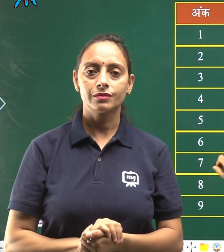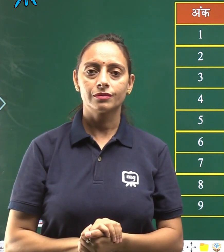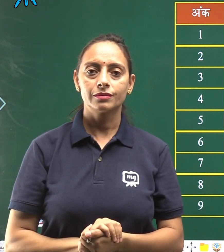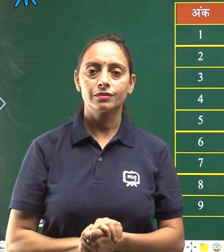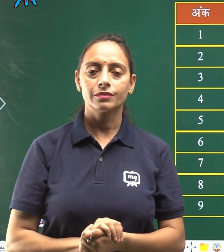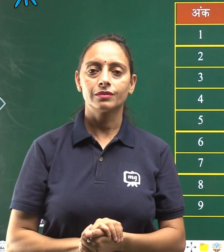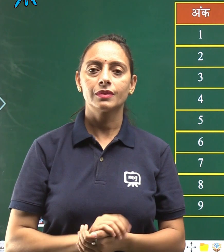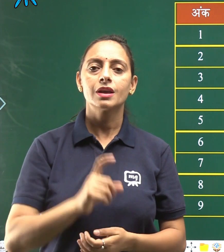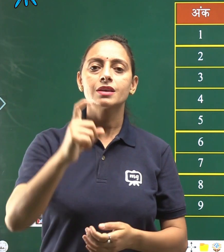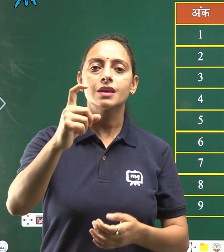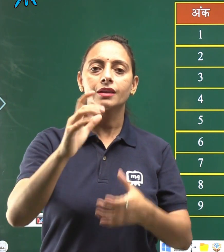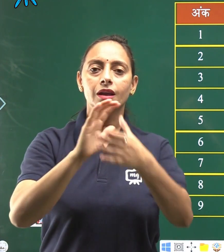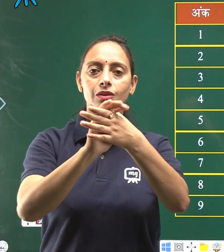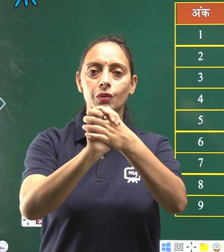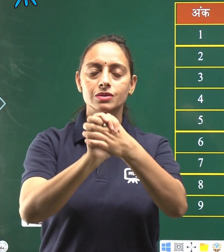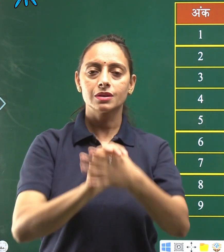7 का परम मित्र